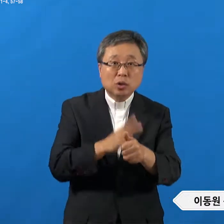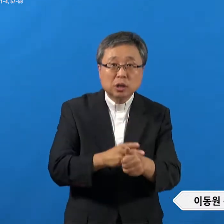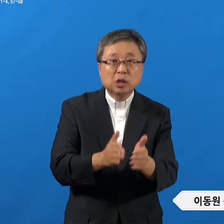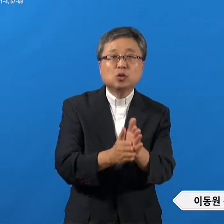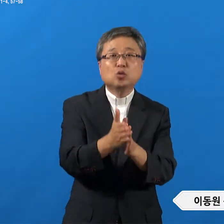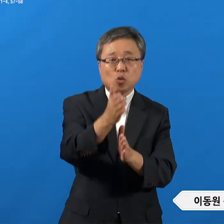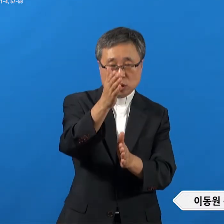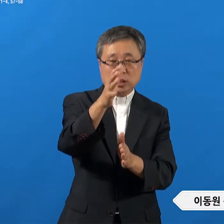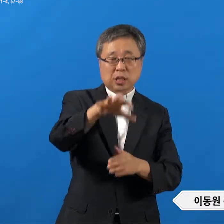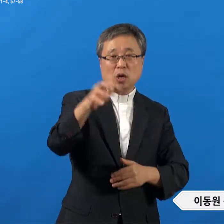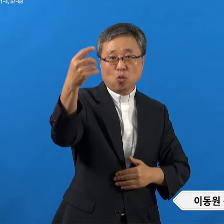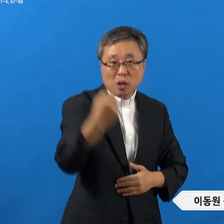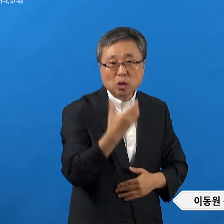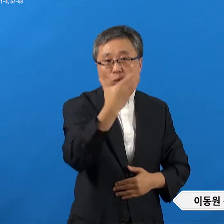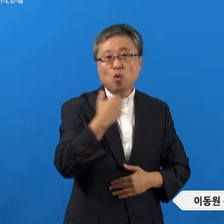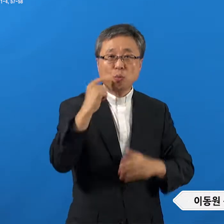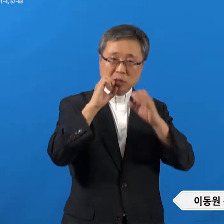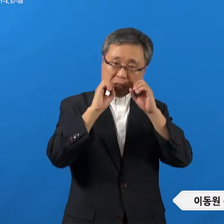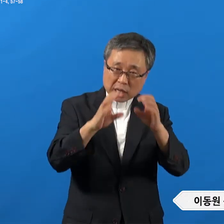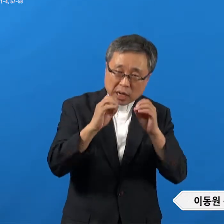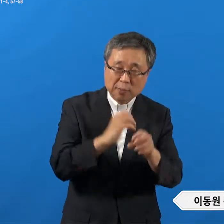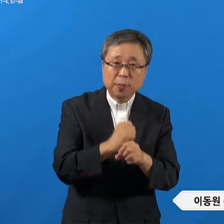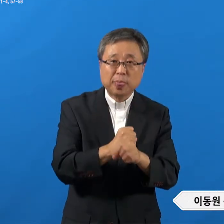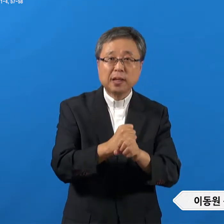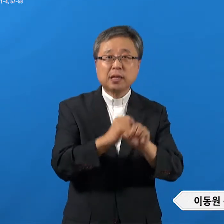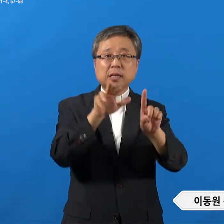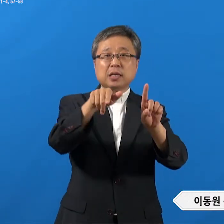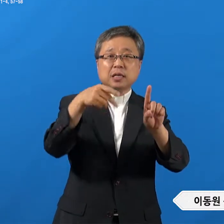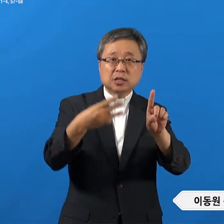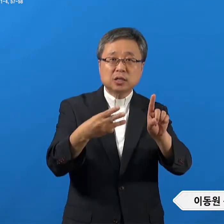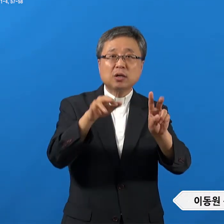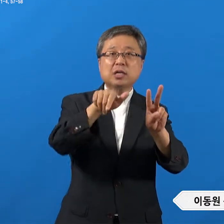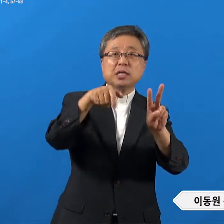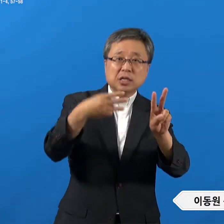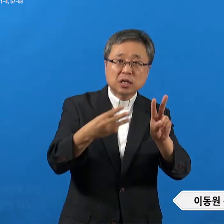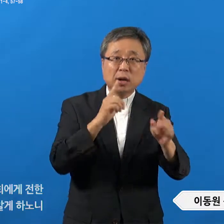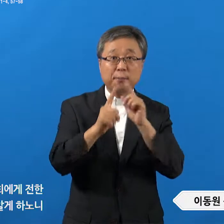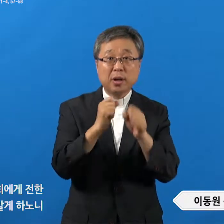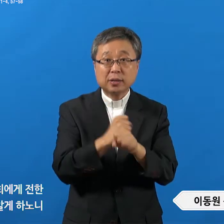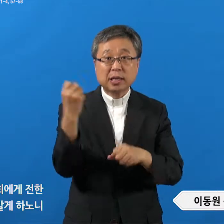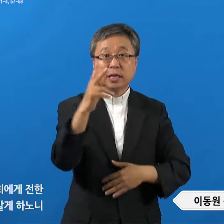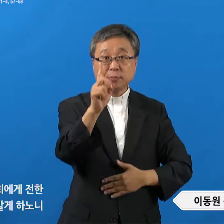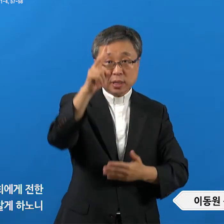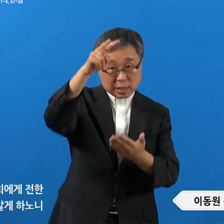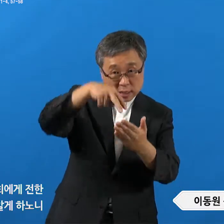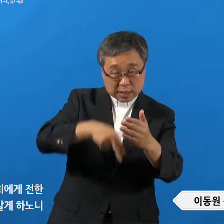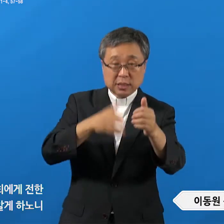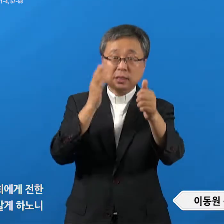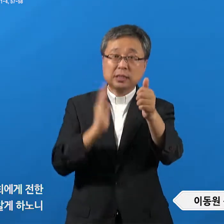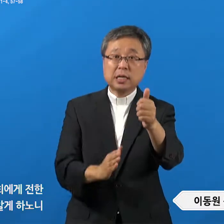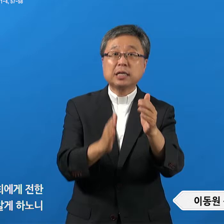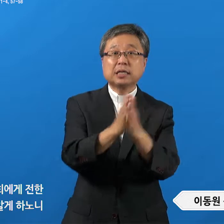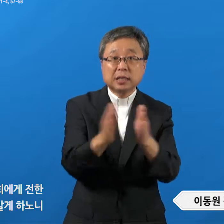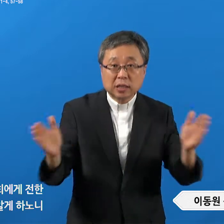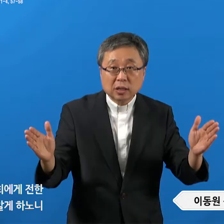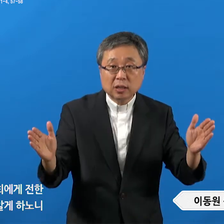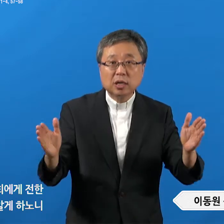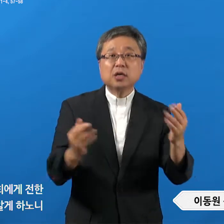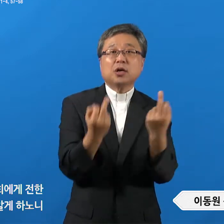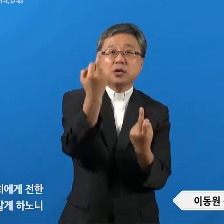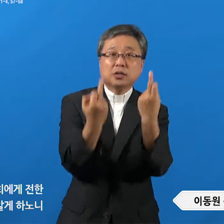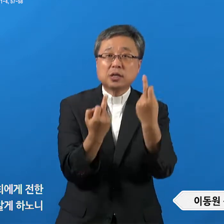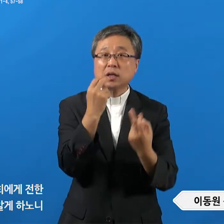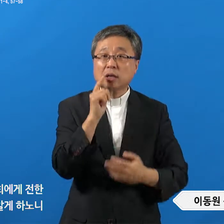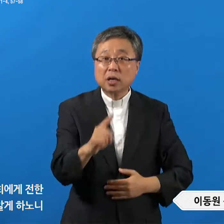도시에 와서 복음을 전하는 것입니다. 1절, 2절의 말씀을 다시 한번 읽겠습니다. 다 같이 읽습니다. 시작.